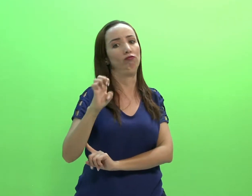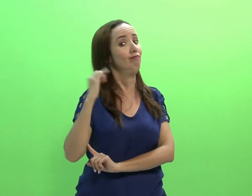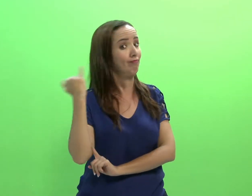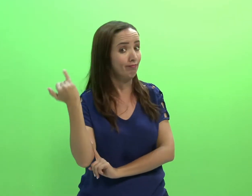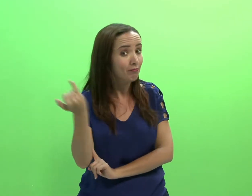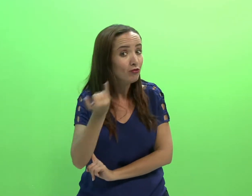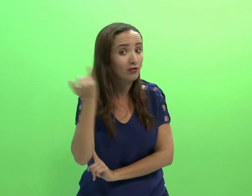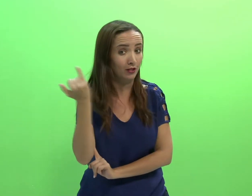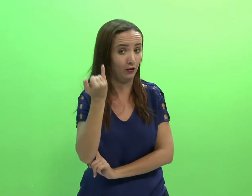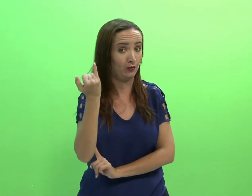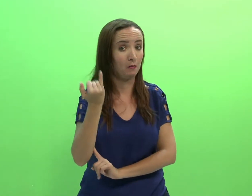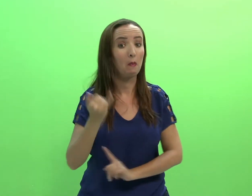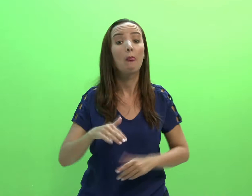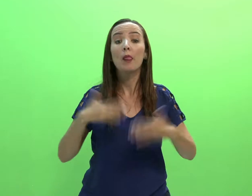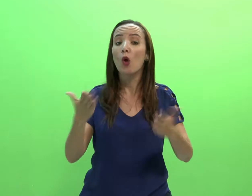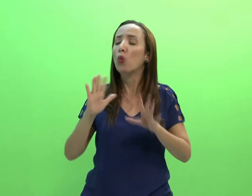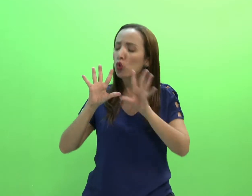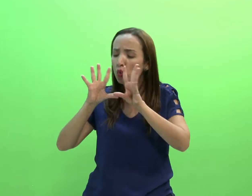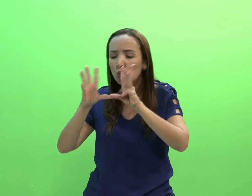a fonte, isso é importante.